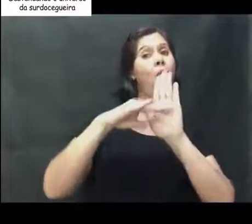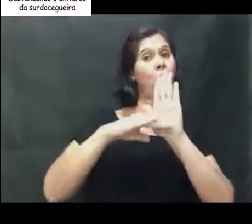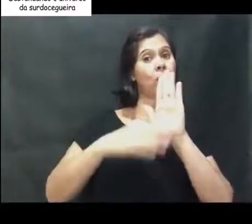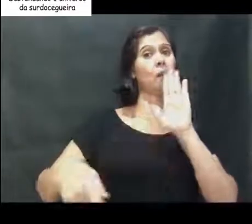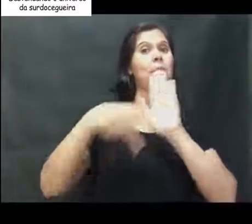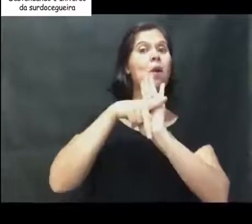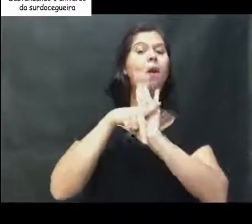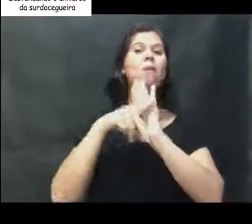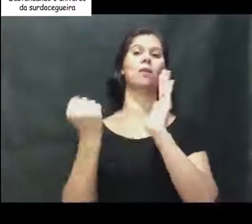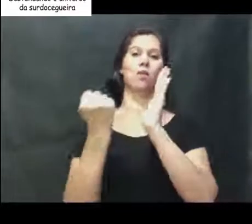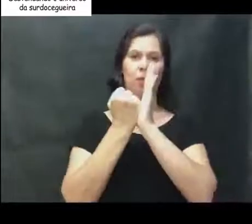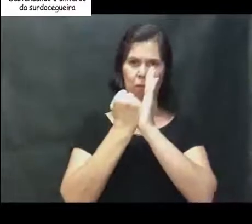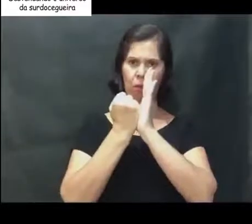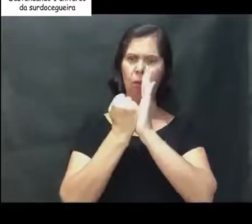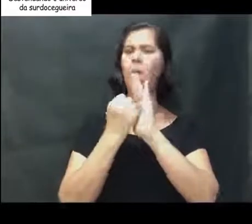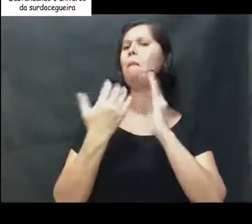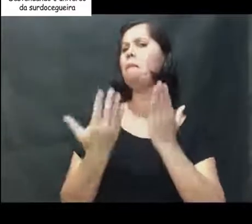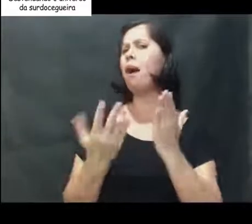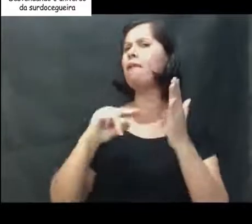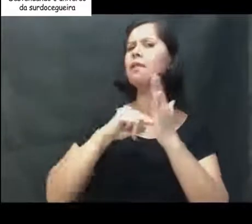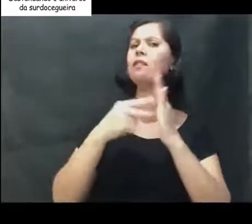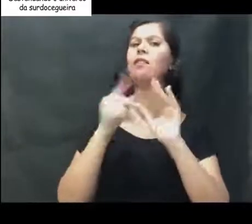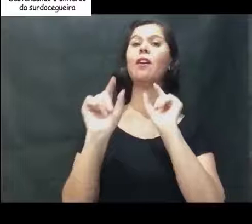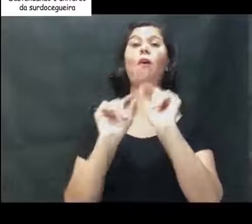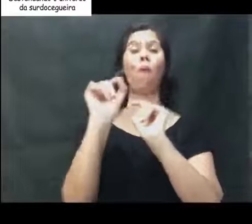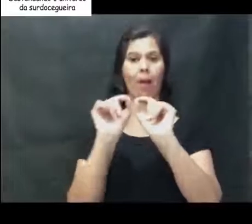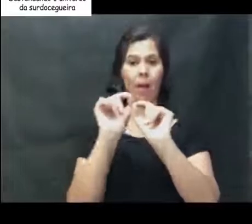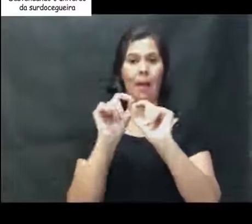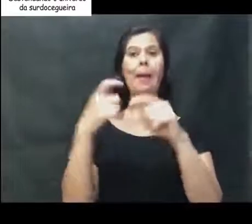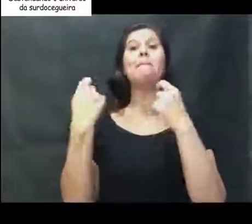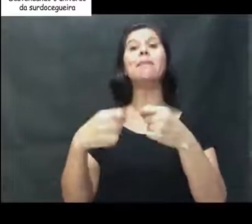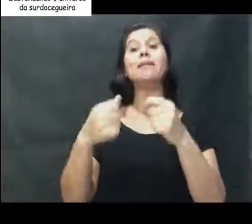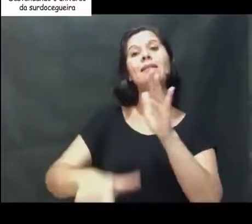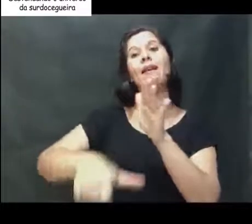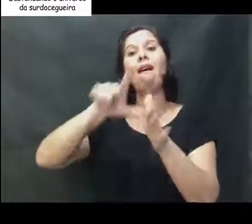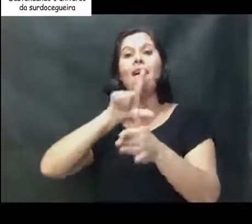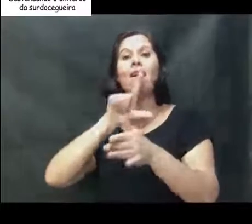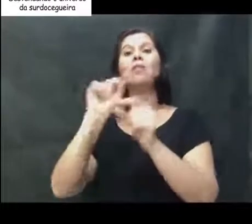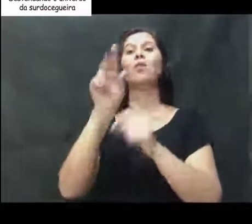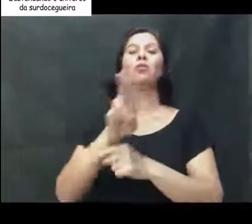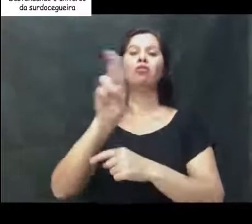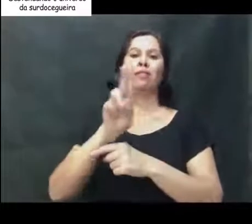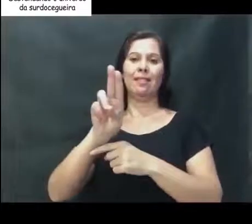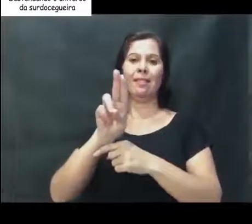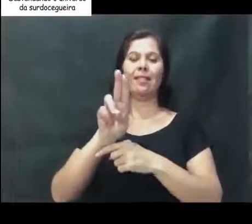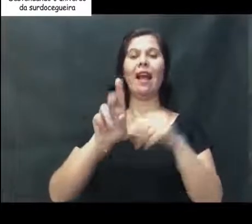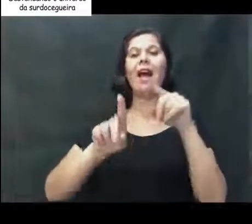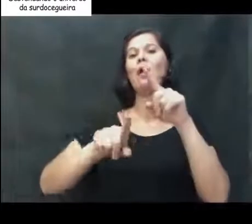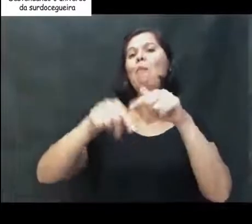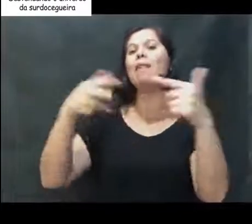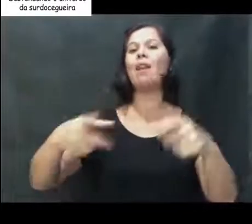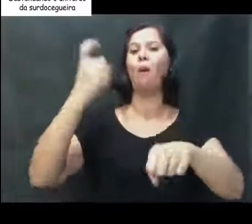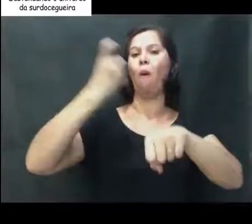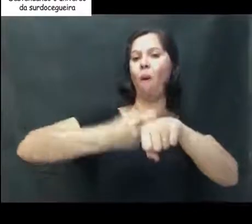símbolos. Isso significa que, primeiramente, deve-se utilizar objetos concretos. Quando a criança souber